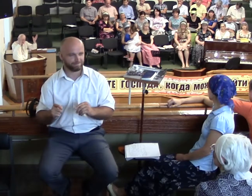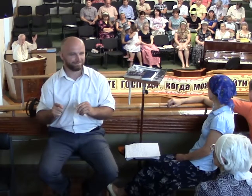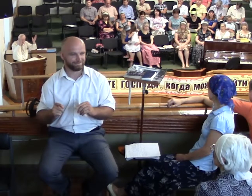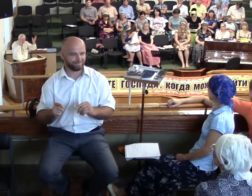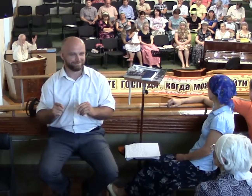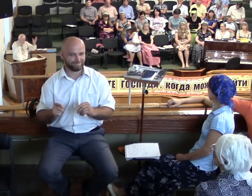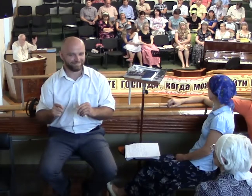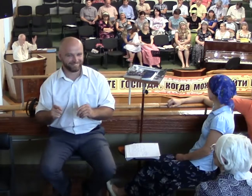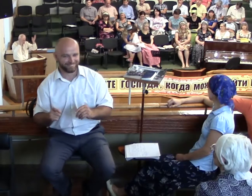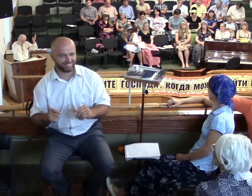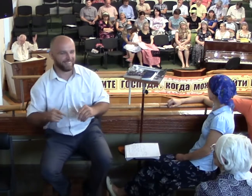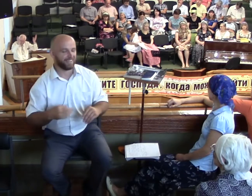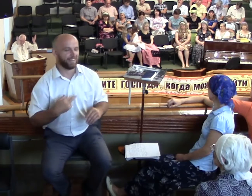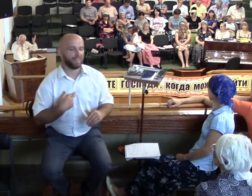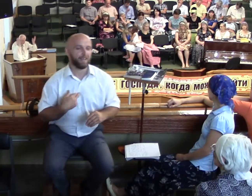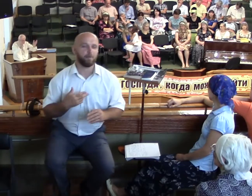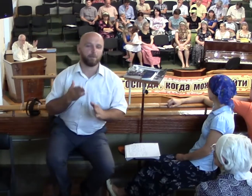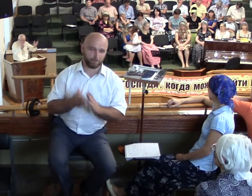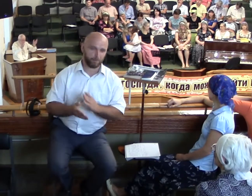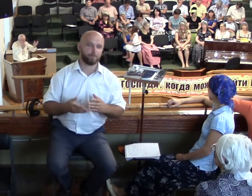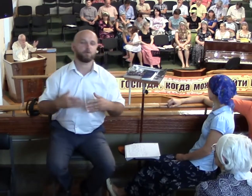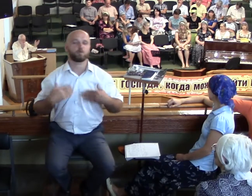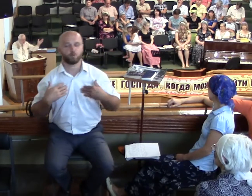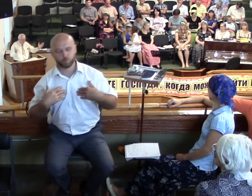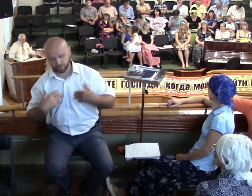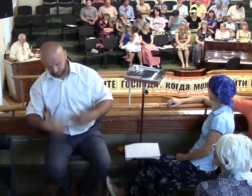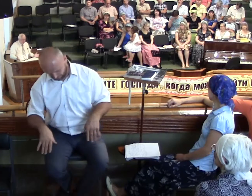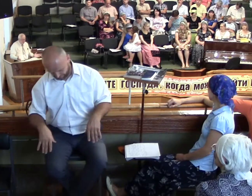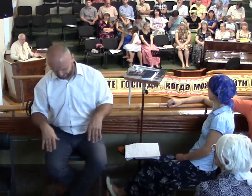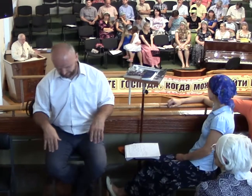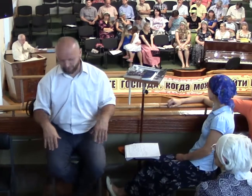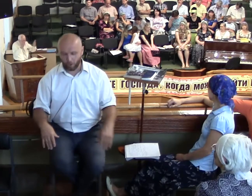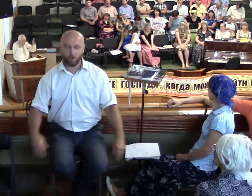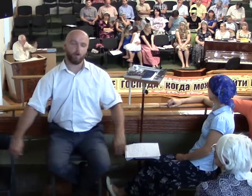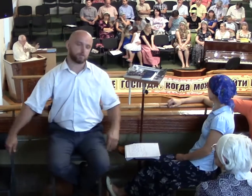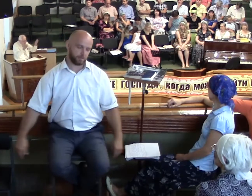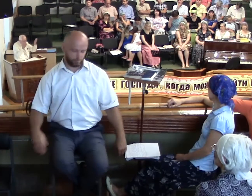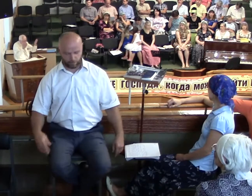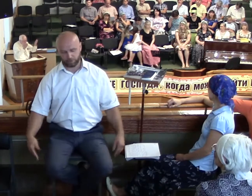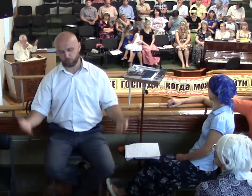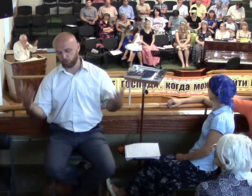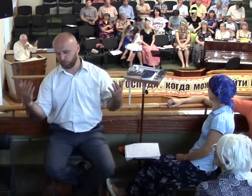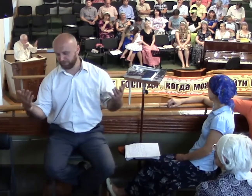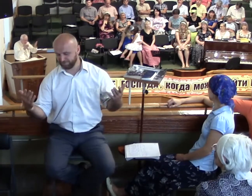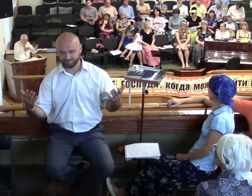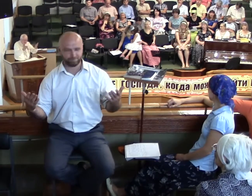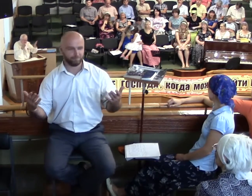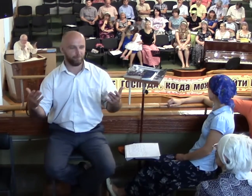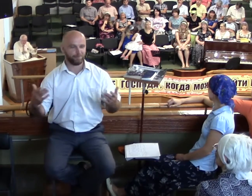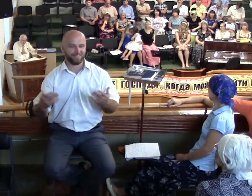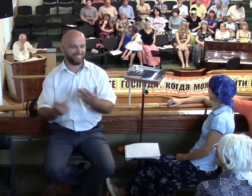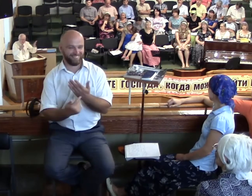дети. Братья и сестры, меня всегда радует, что я дитя Божие. Я думаю, вас радует, что мы говорим,